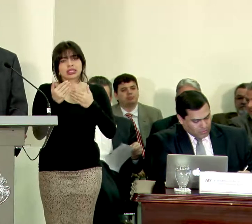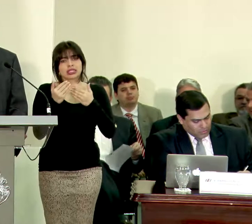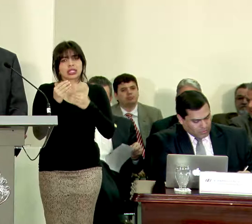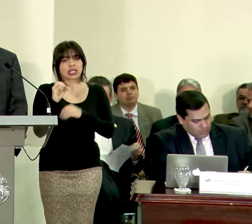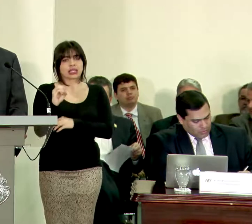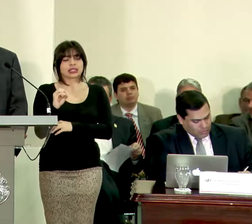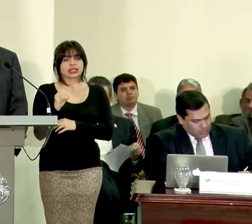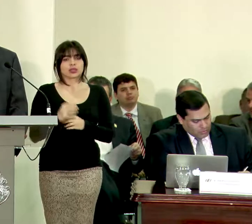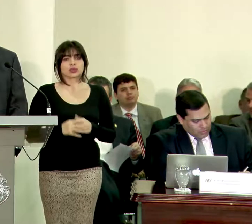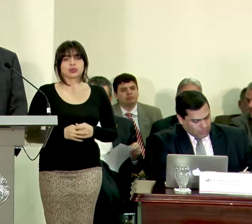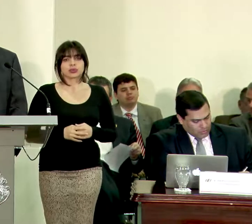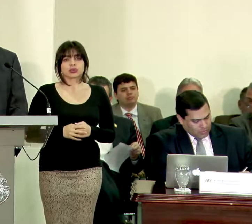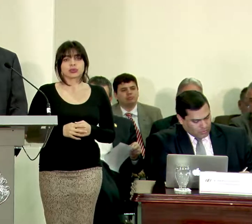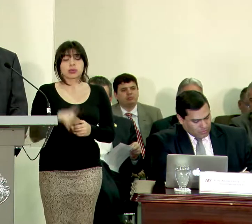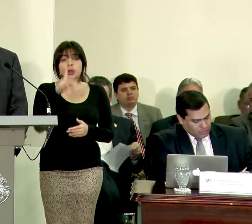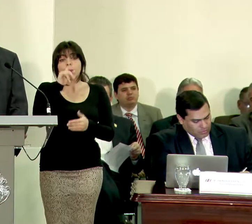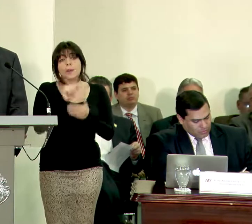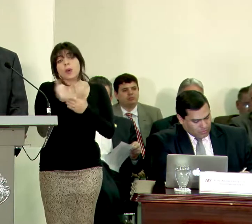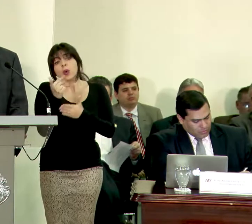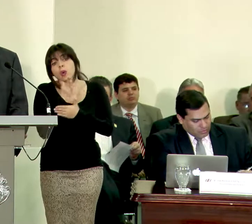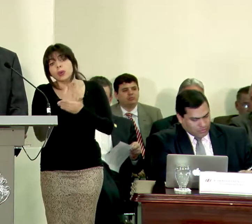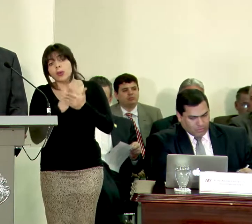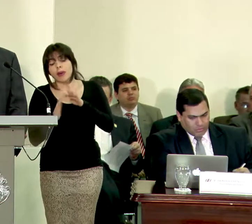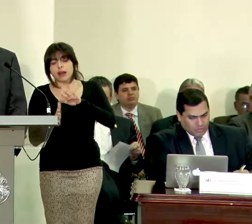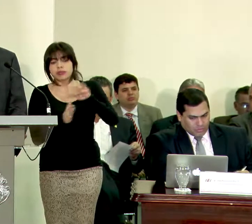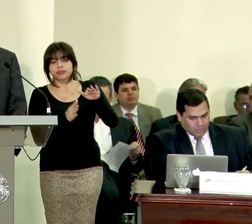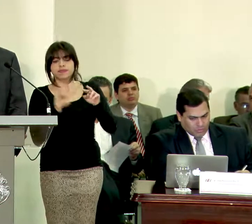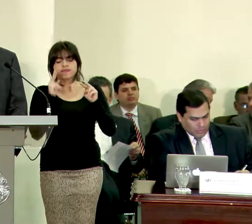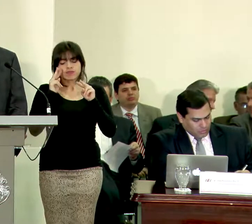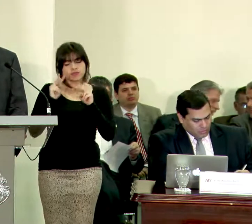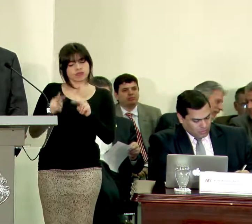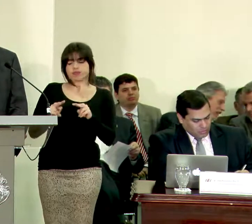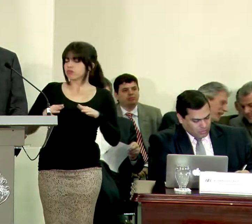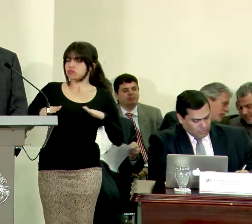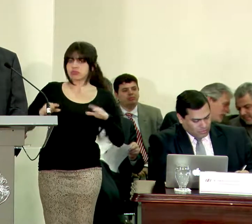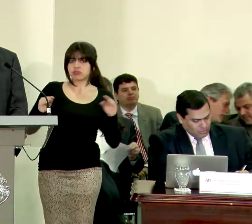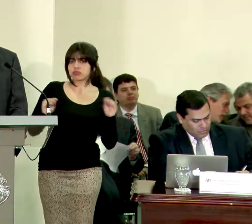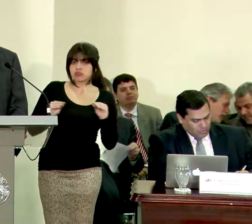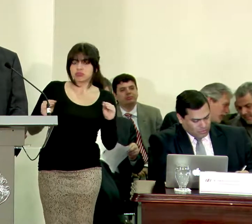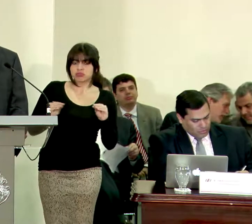cero. Y por otra parte, no vemos